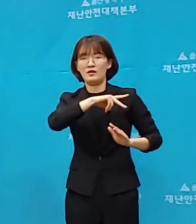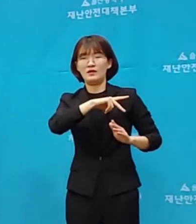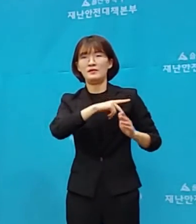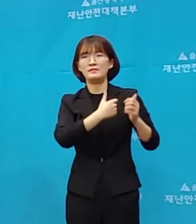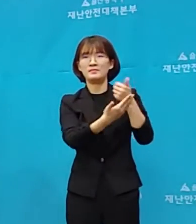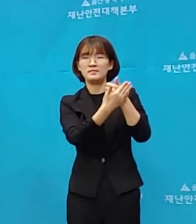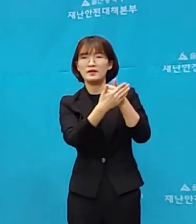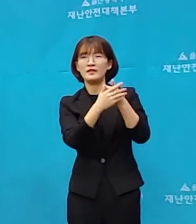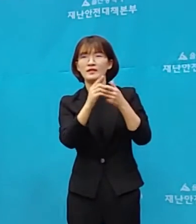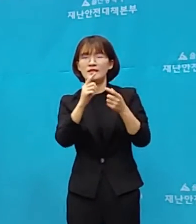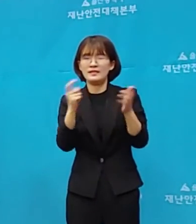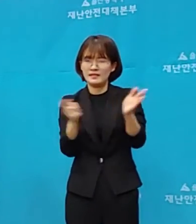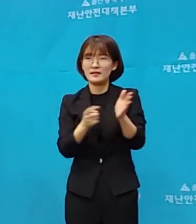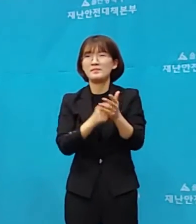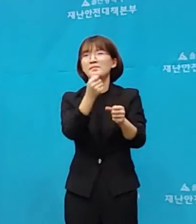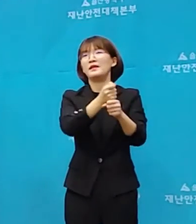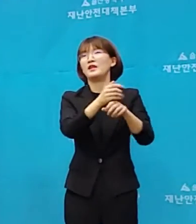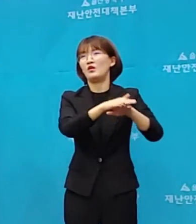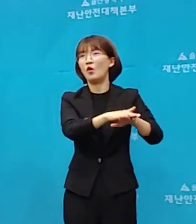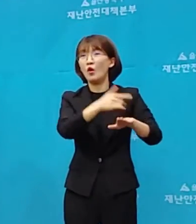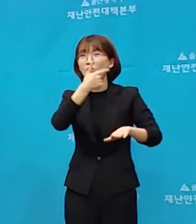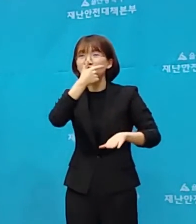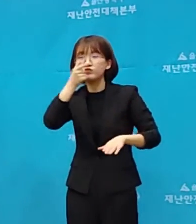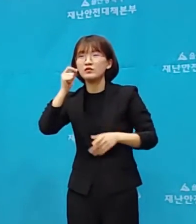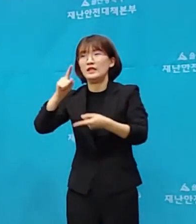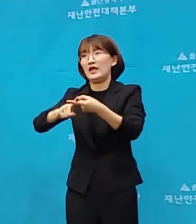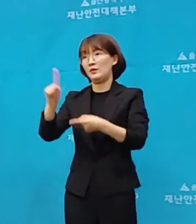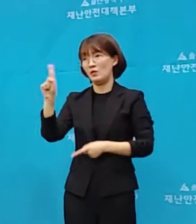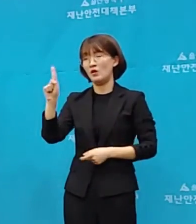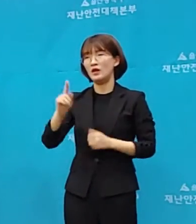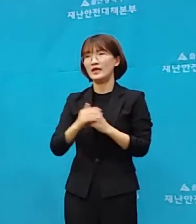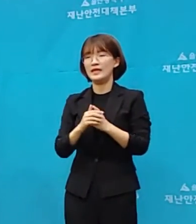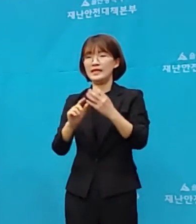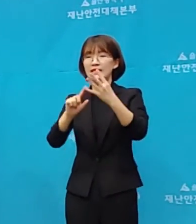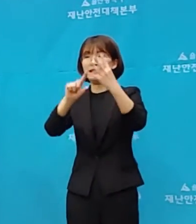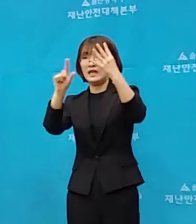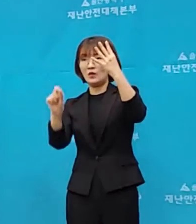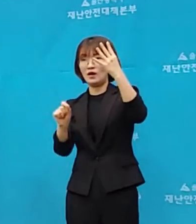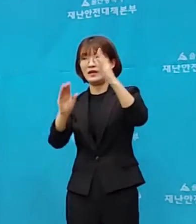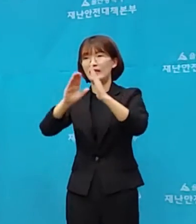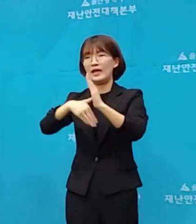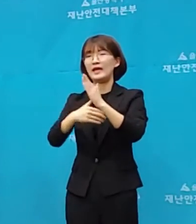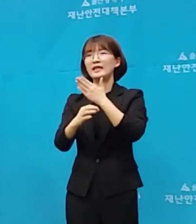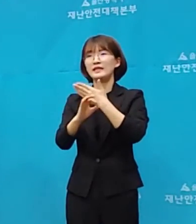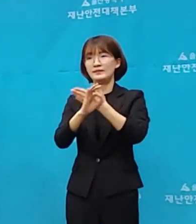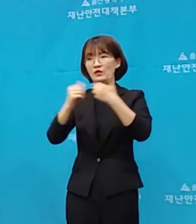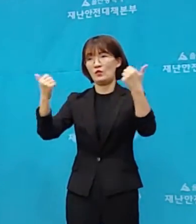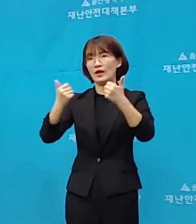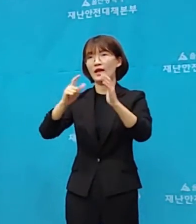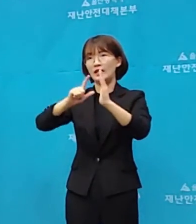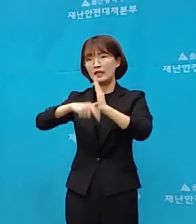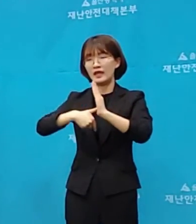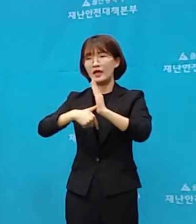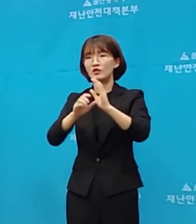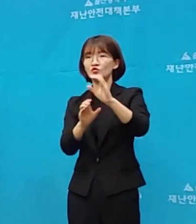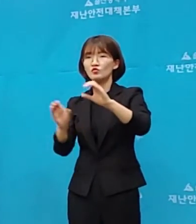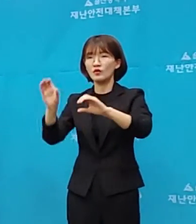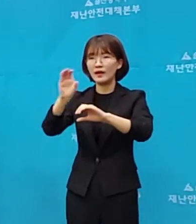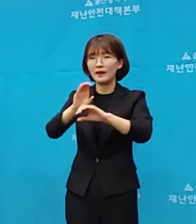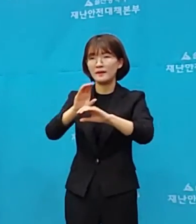긴급하게 편성하였으며 부족한 부분에 대해서는 4월 임시회에서 추가